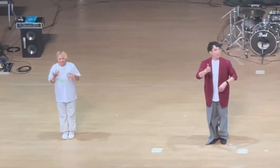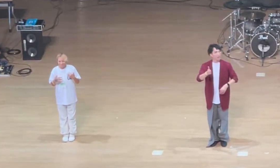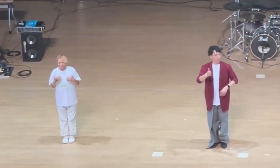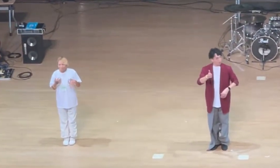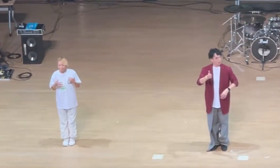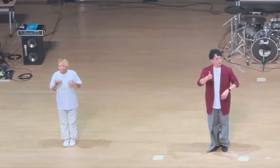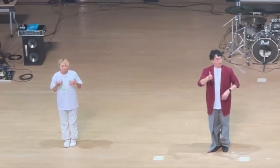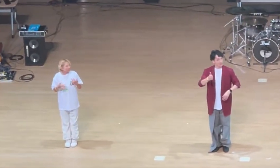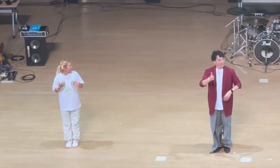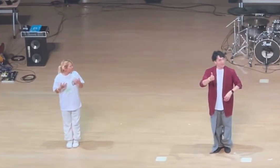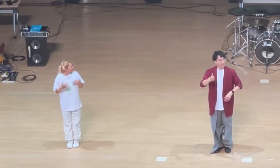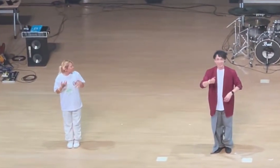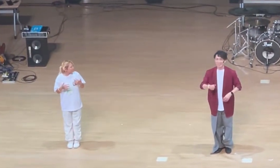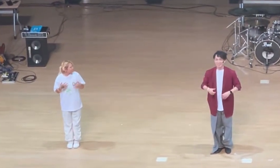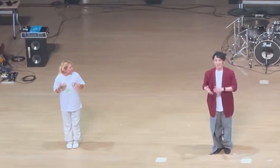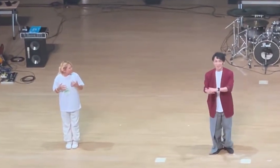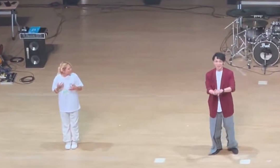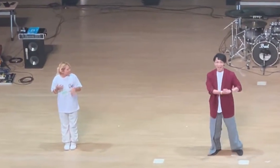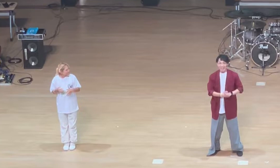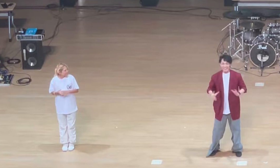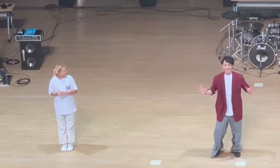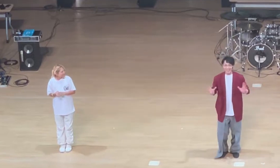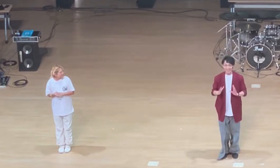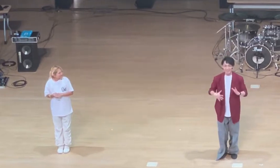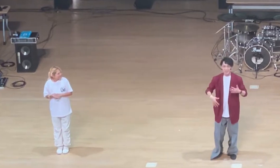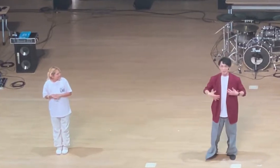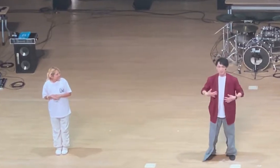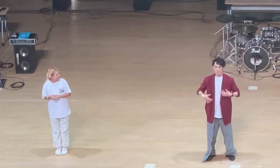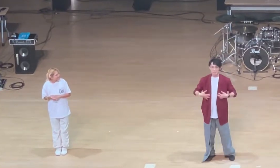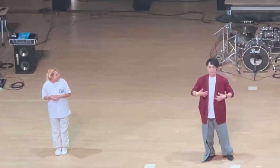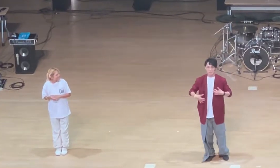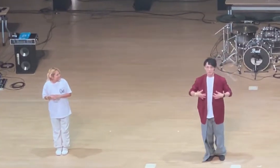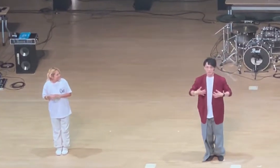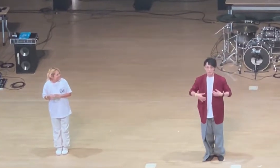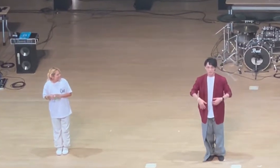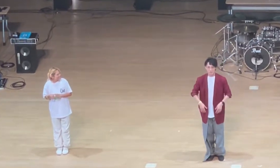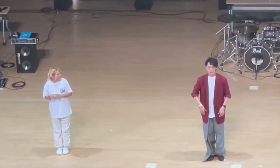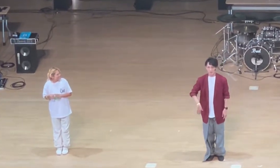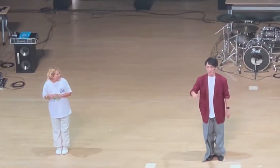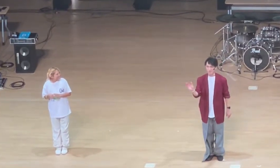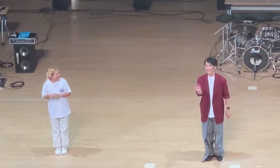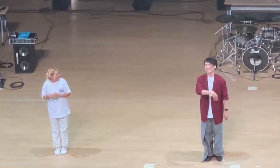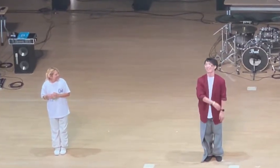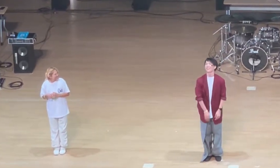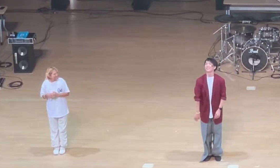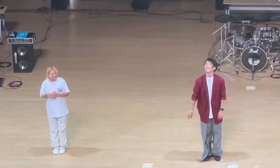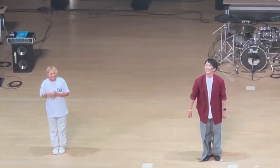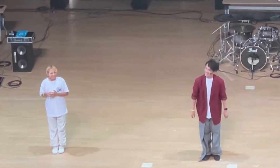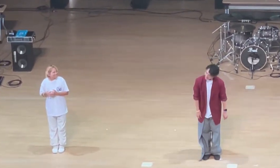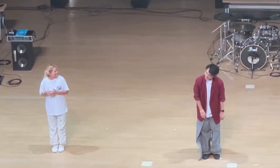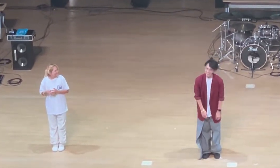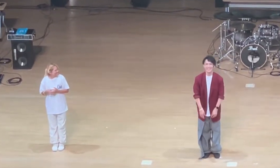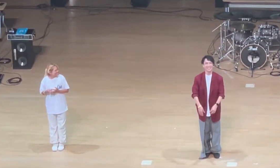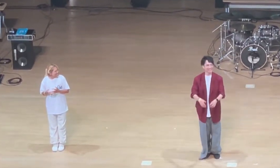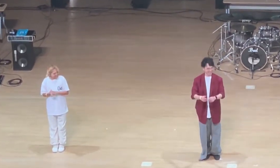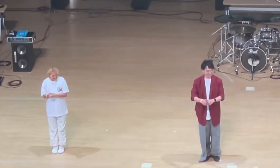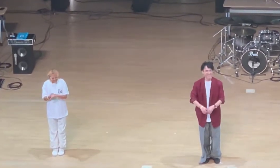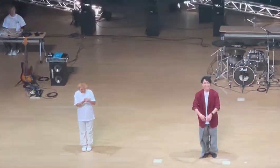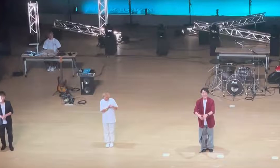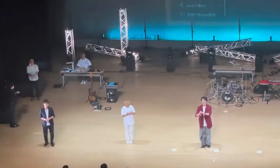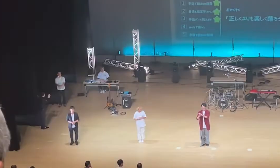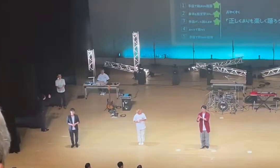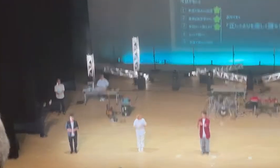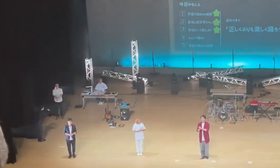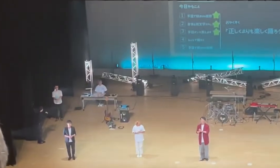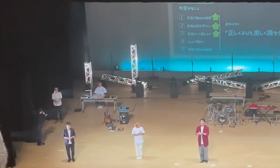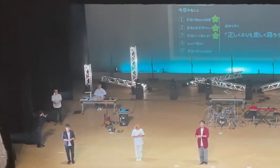まあダメよ。まあになってまたまたね、なっちゃうでしょ。